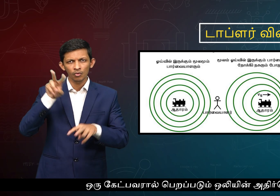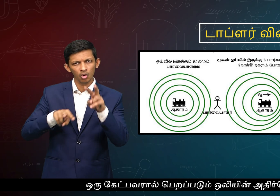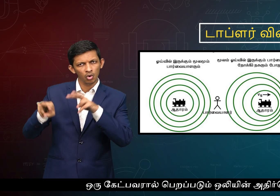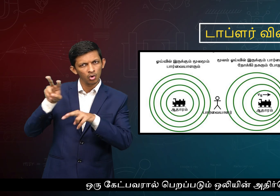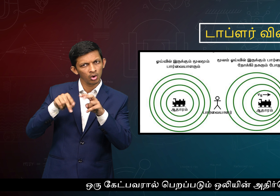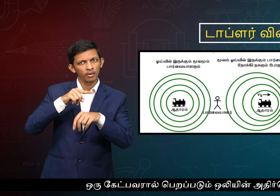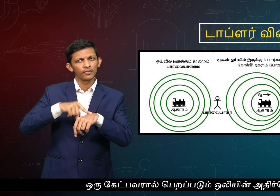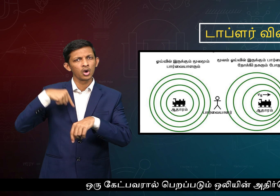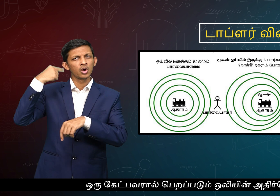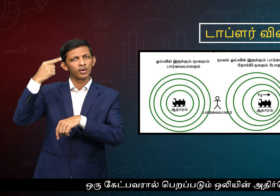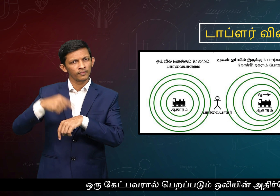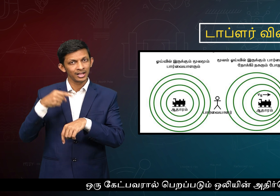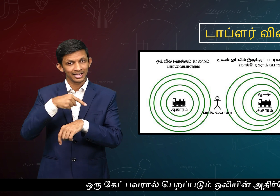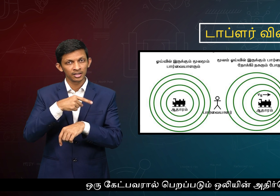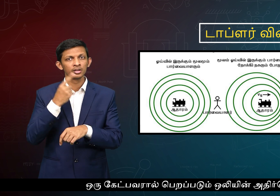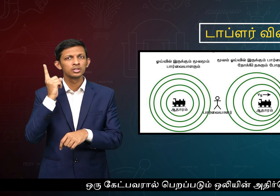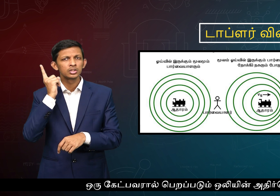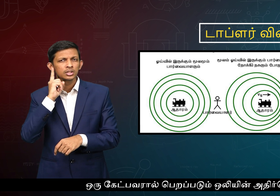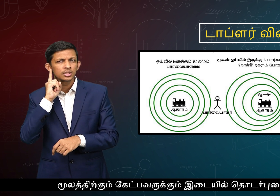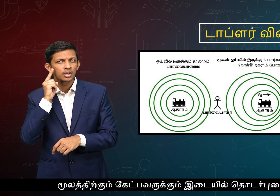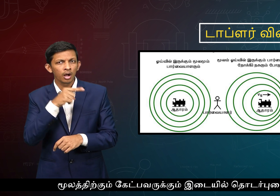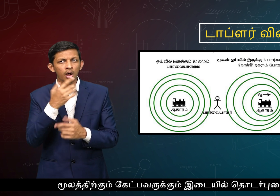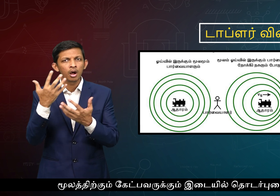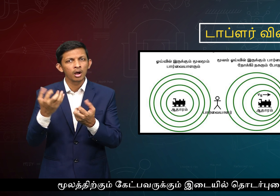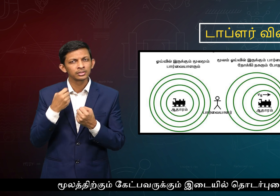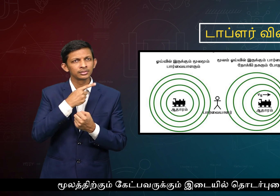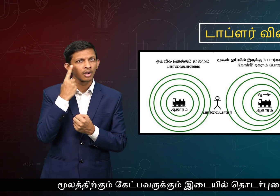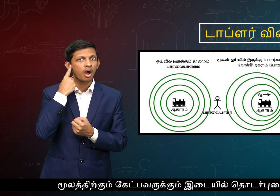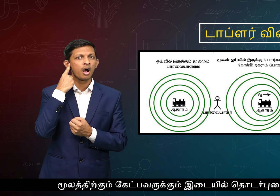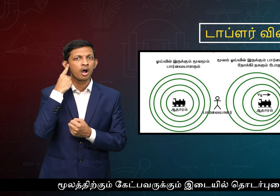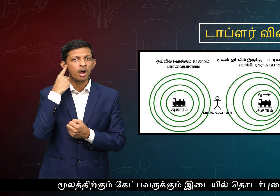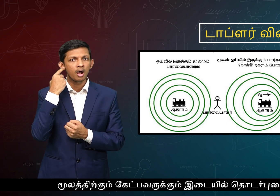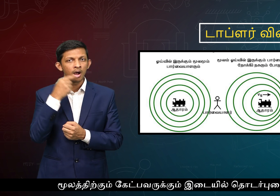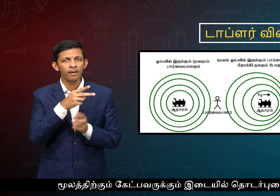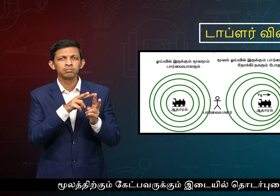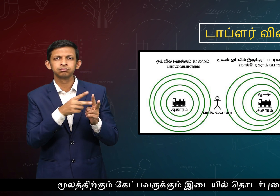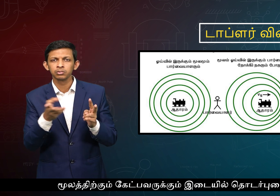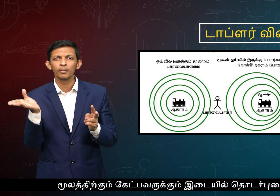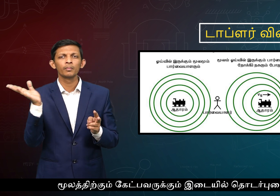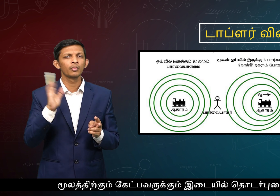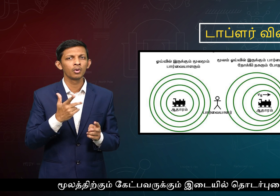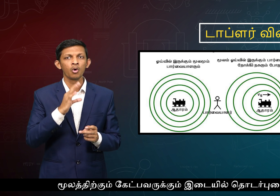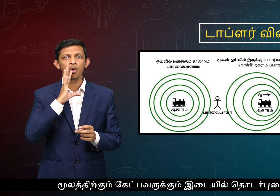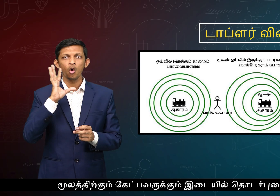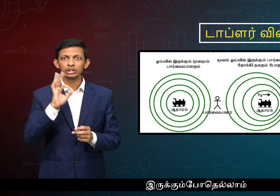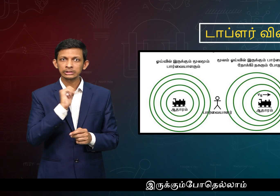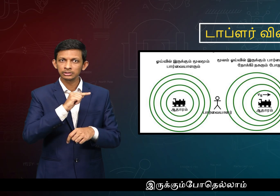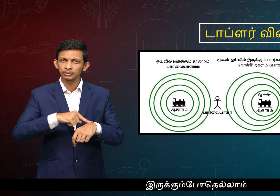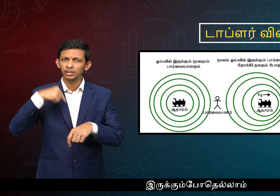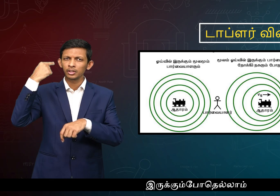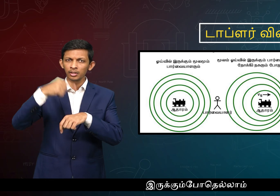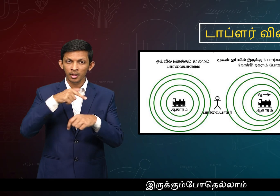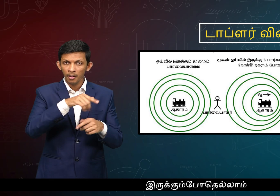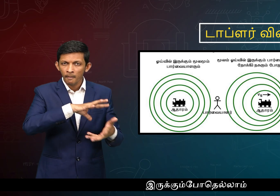ஒரு கேட்பவரால் பெறப்படும் ஒலியின் அதிர்வெண் மூலத்திற்கும் கேட்பவருக்கும் இடையில் தொடர்புடைய இயக்கம்